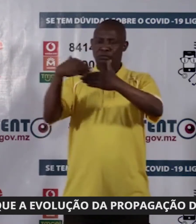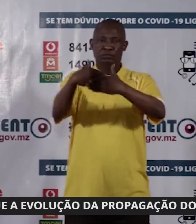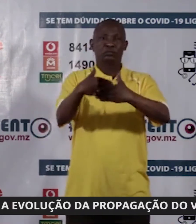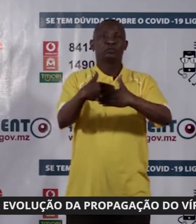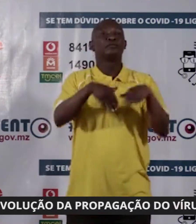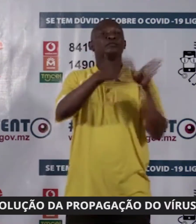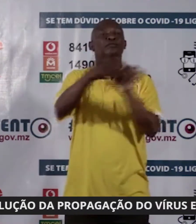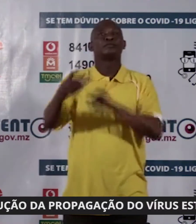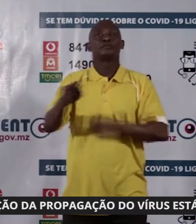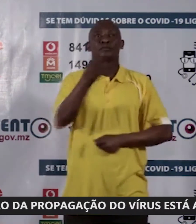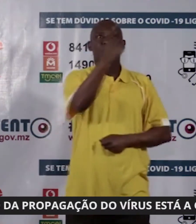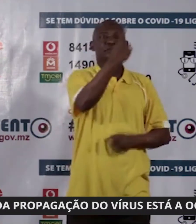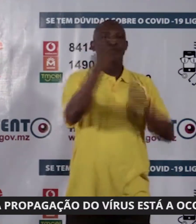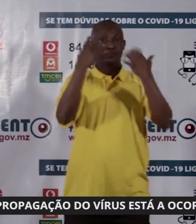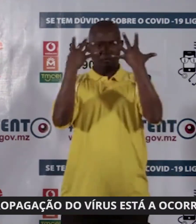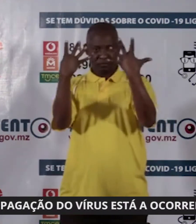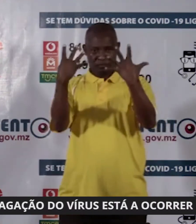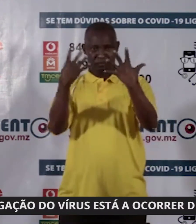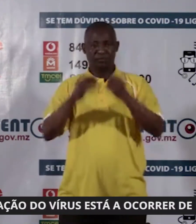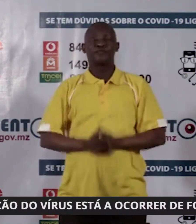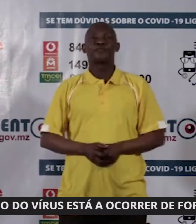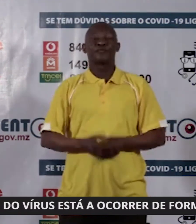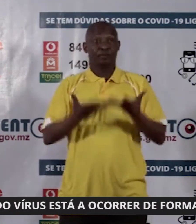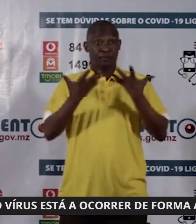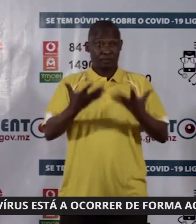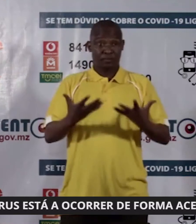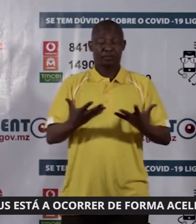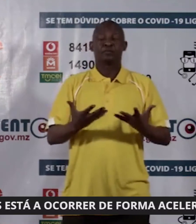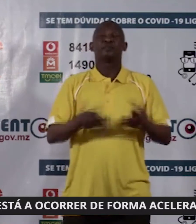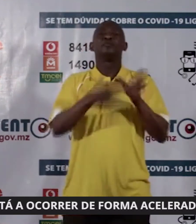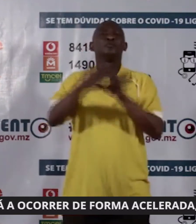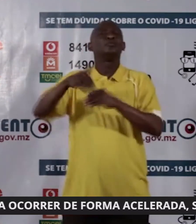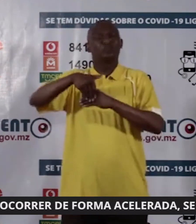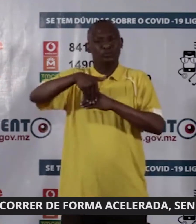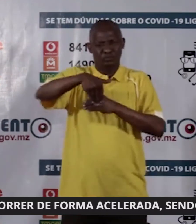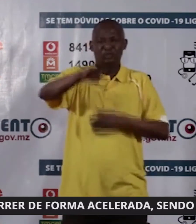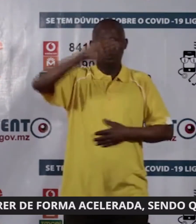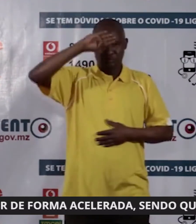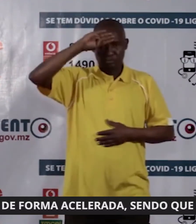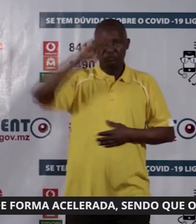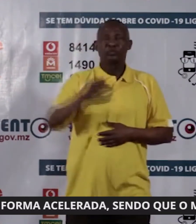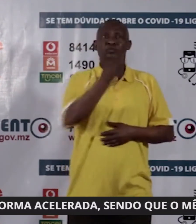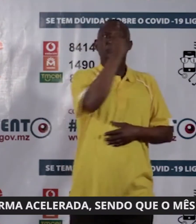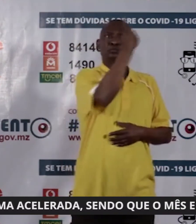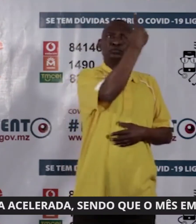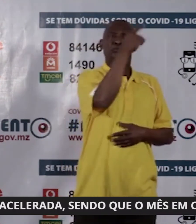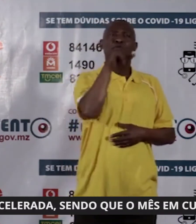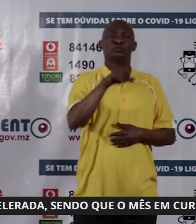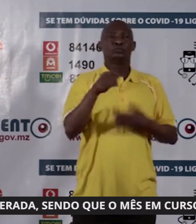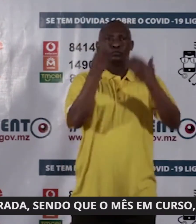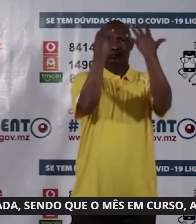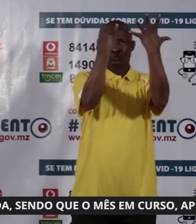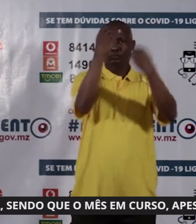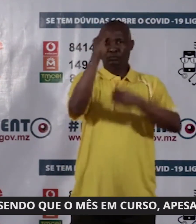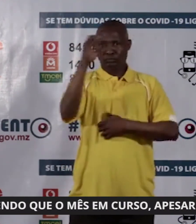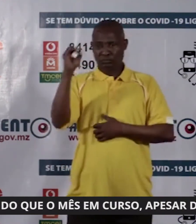Atualmente o país tem 1.697 casos ativos de Covid-19, distribuídos da seguinte forma: